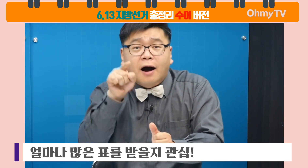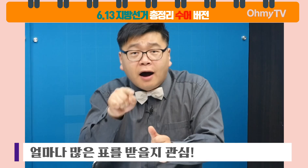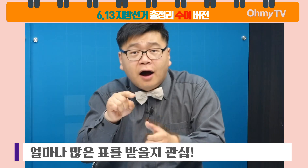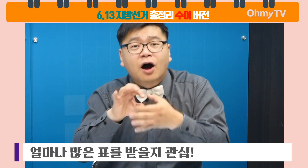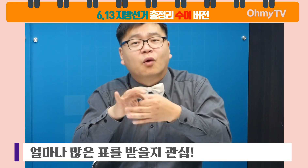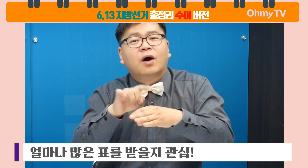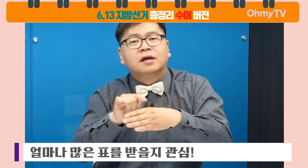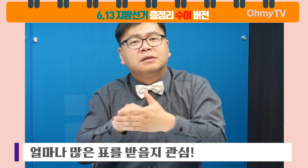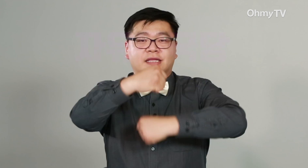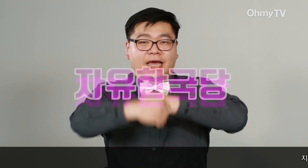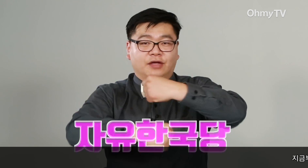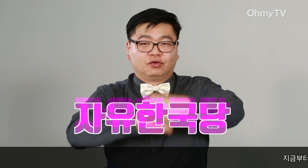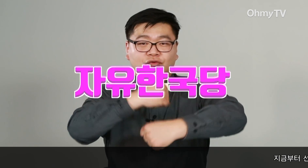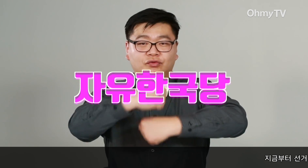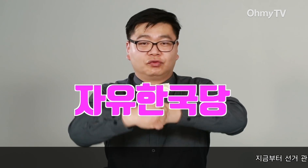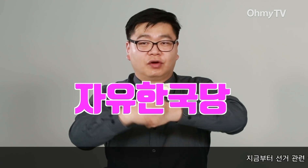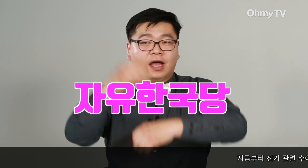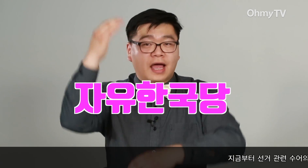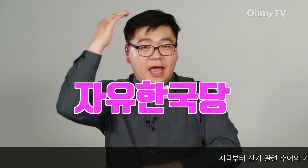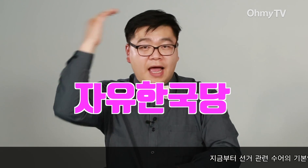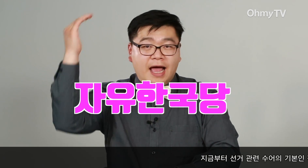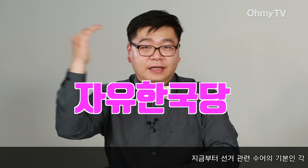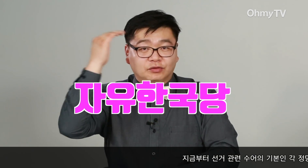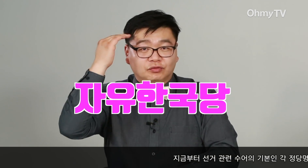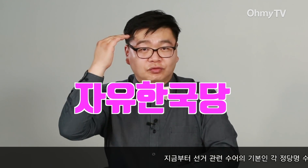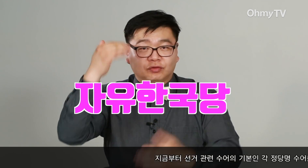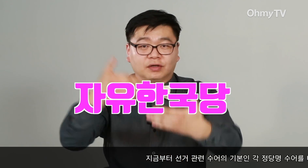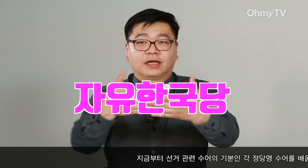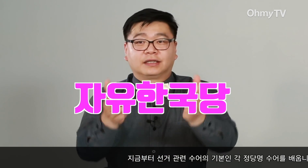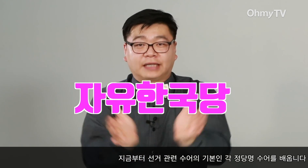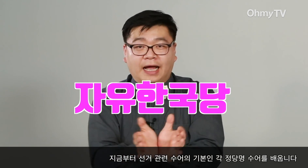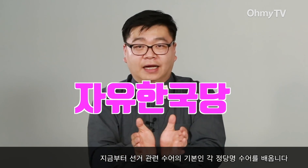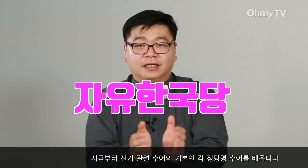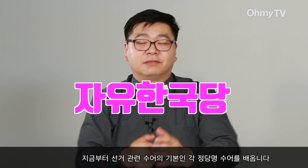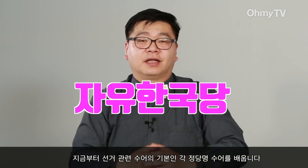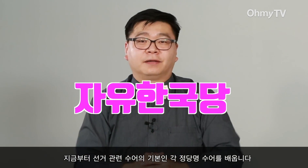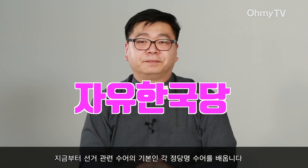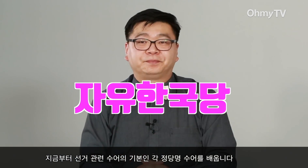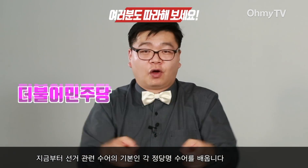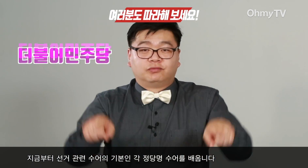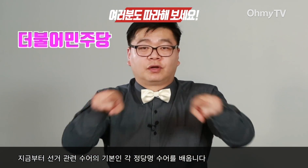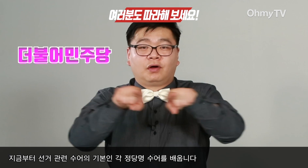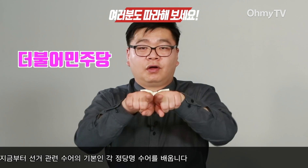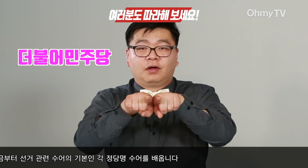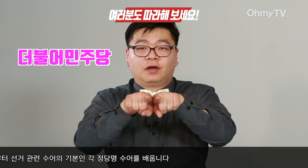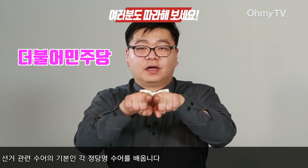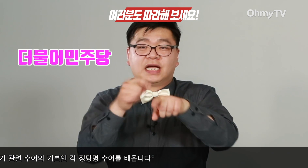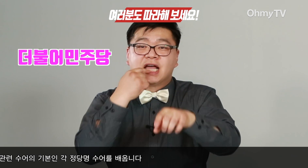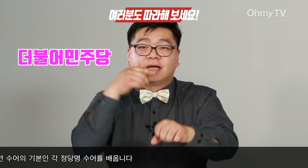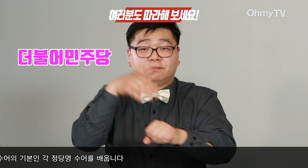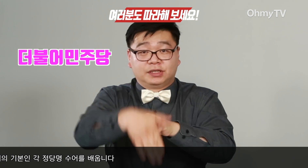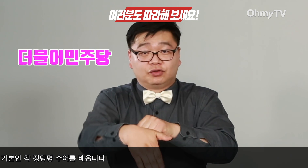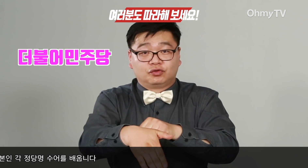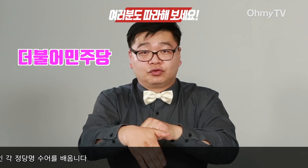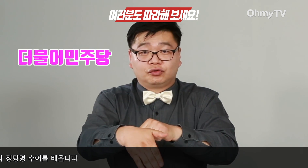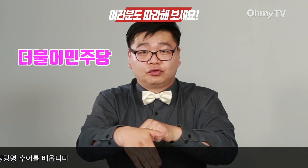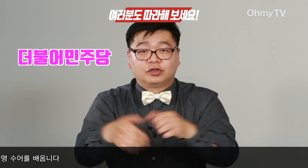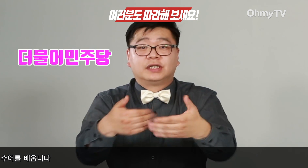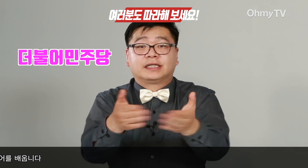관심이었던 것 같아요. 자유, 한국, 당입니다. 더불어, 민주,